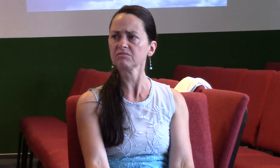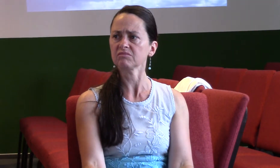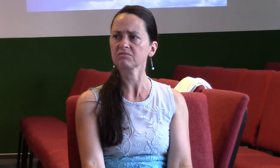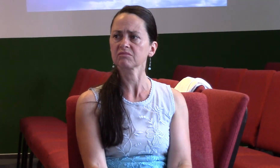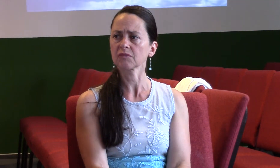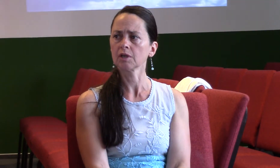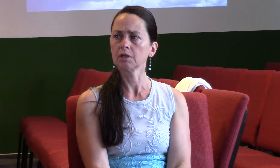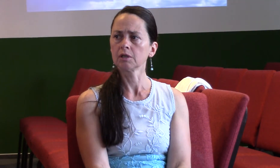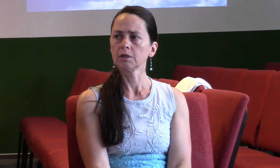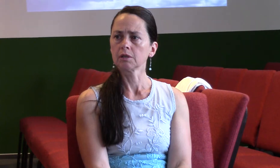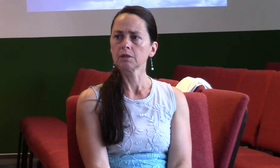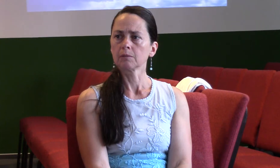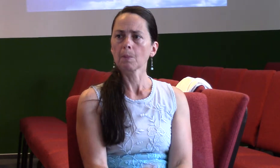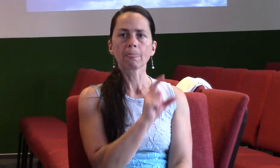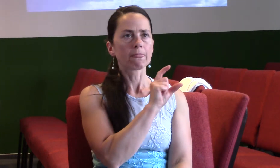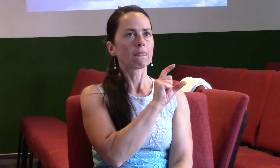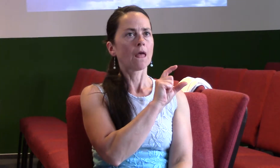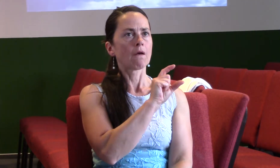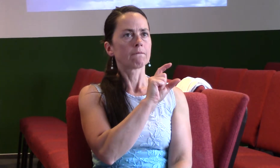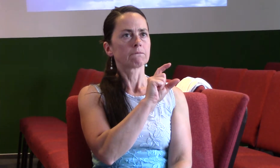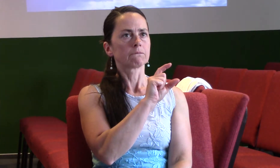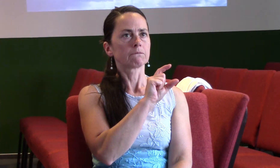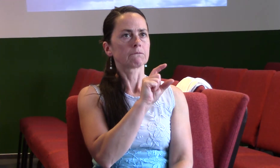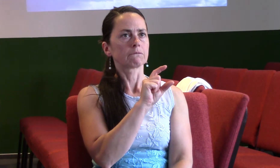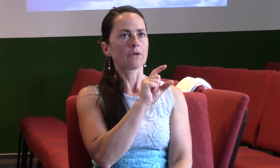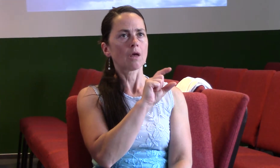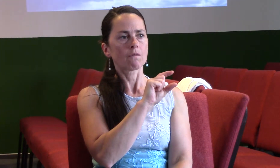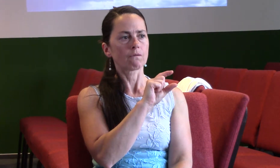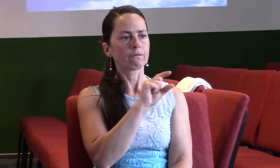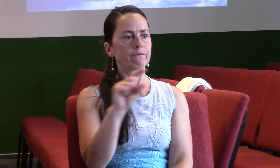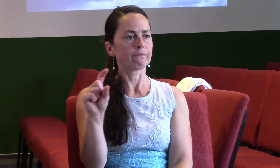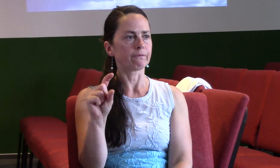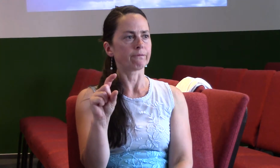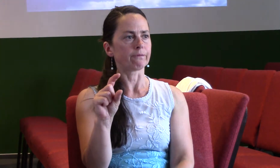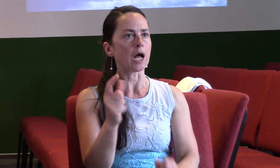napsáno, že mají nárok na dvojnásobnou vzdůr.